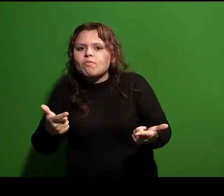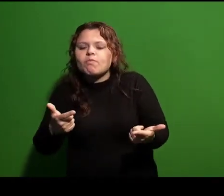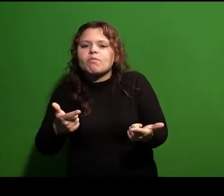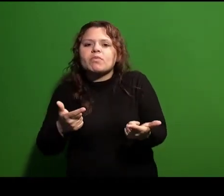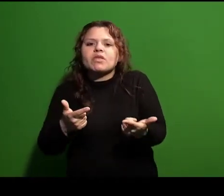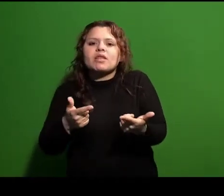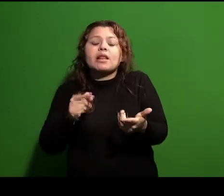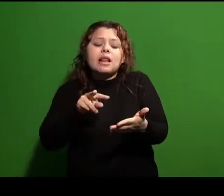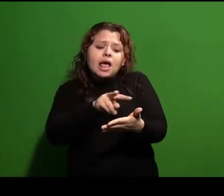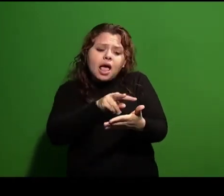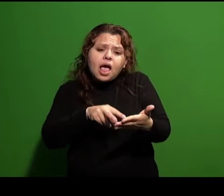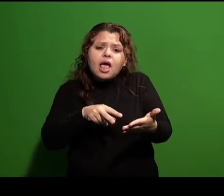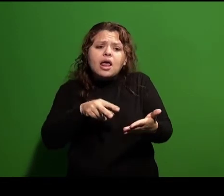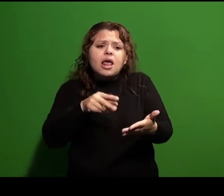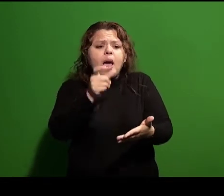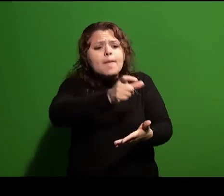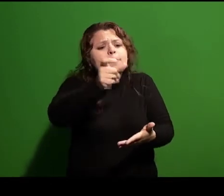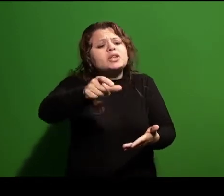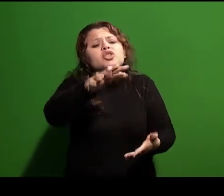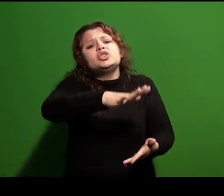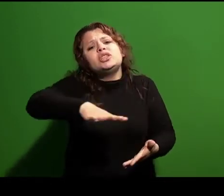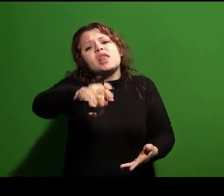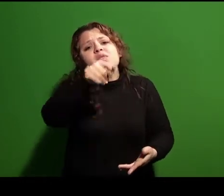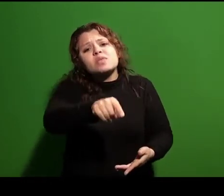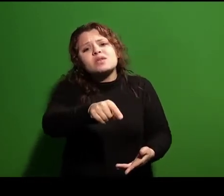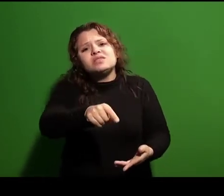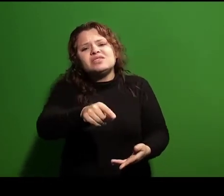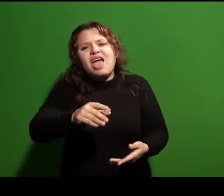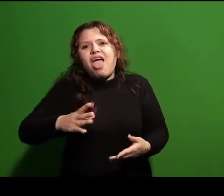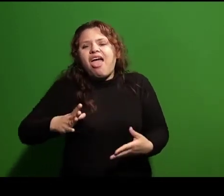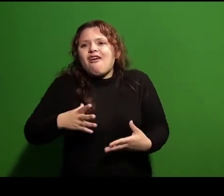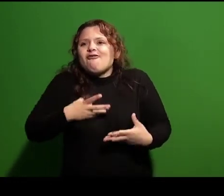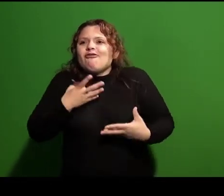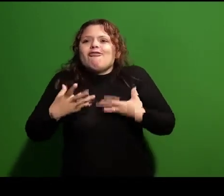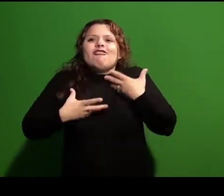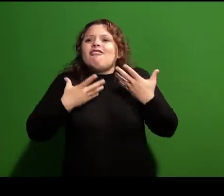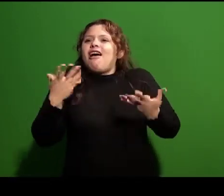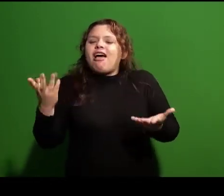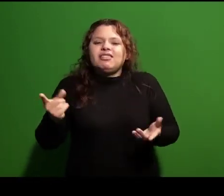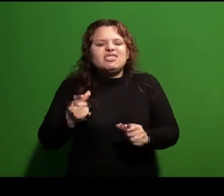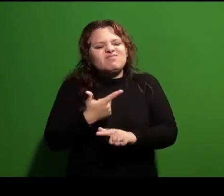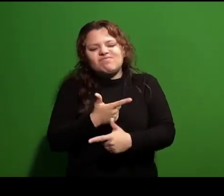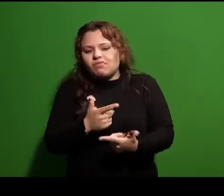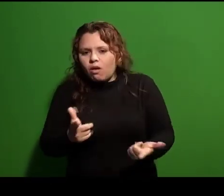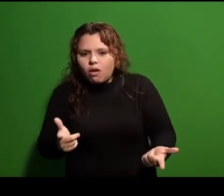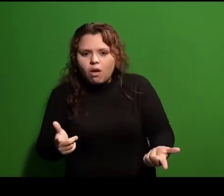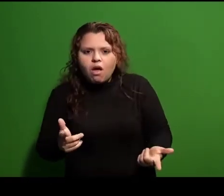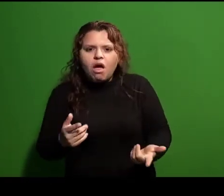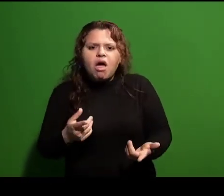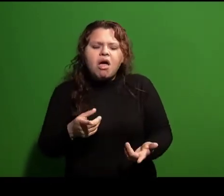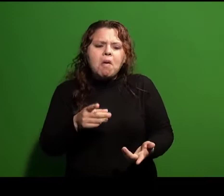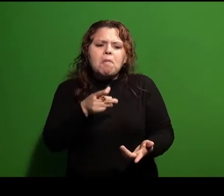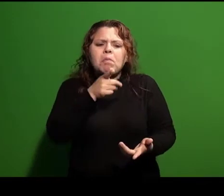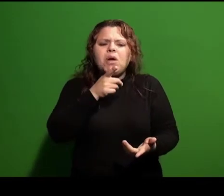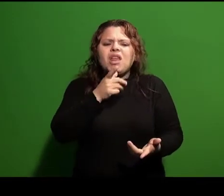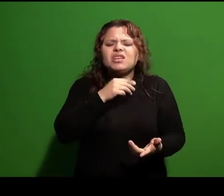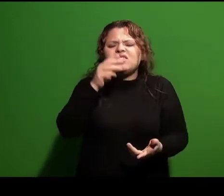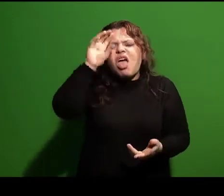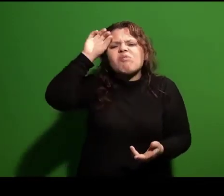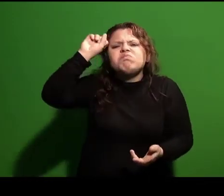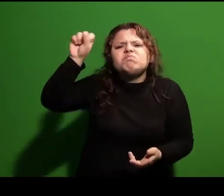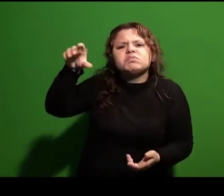vivo. Los laodicenses no son herejes ni fanáticos apasionados. Sencillamente, son